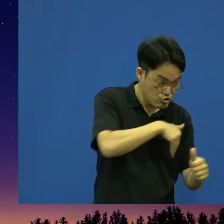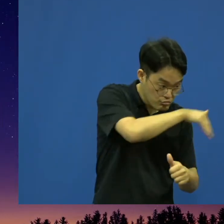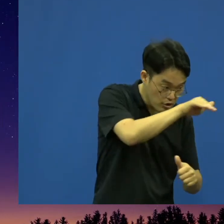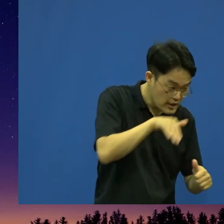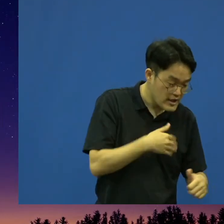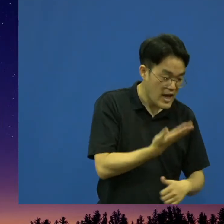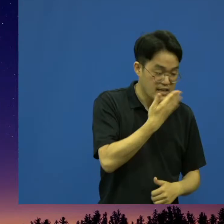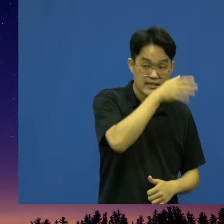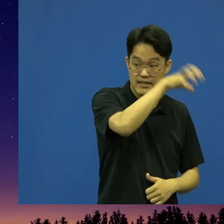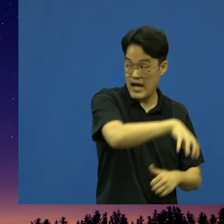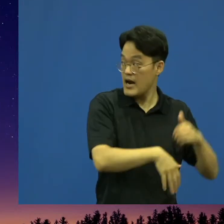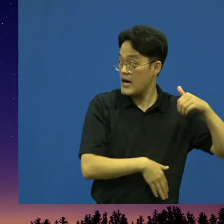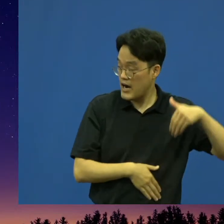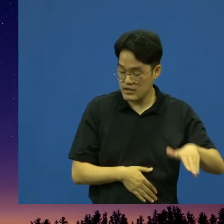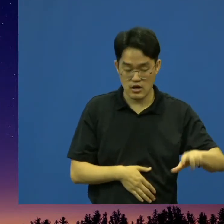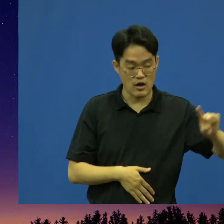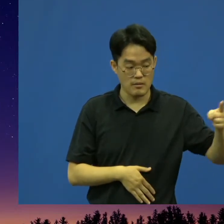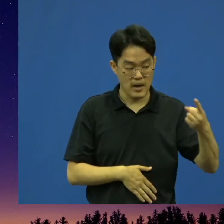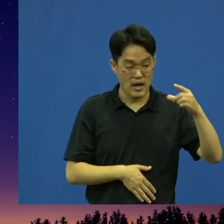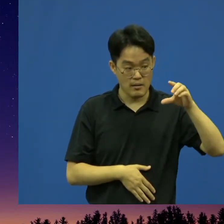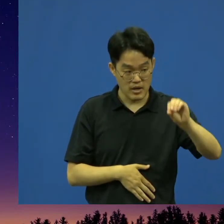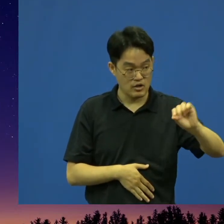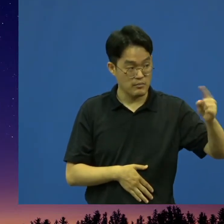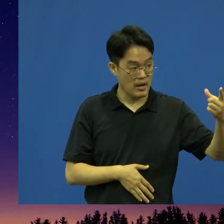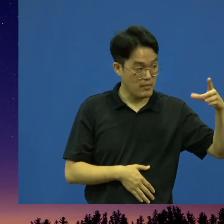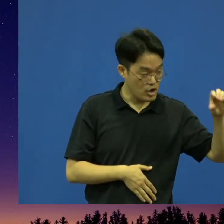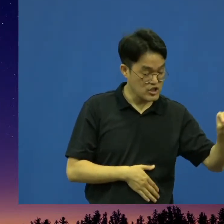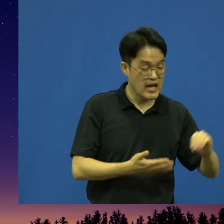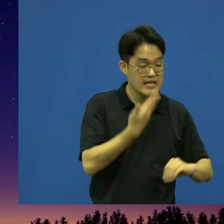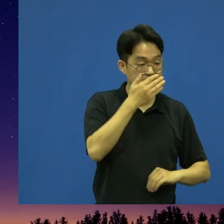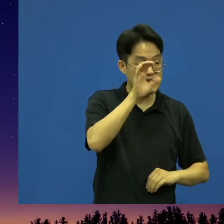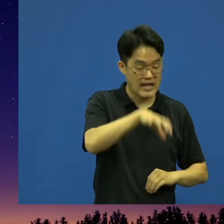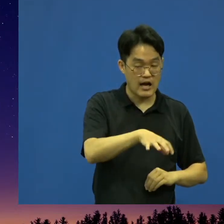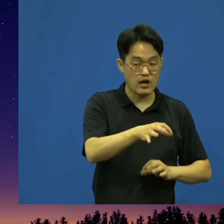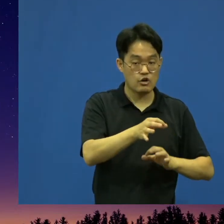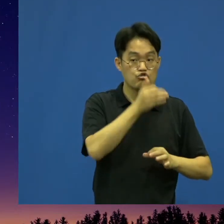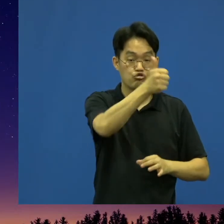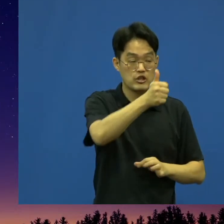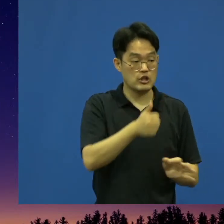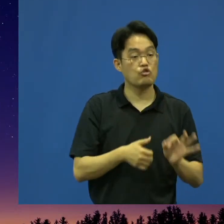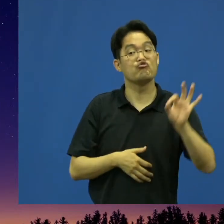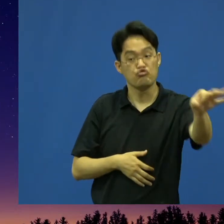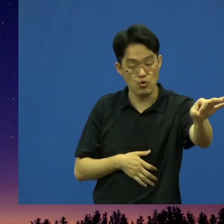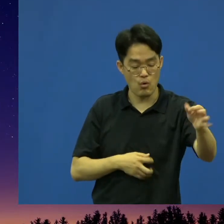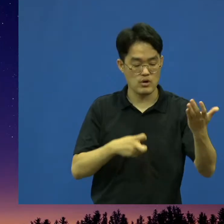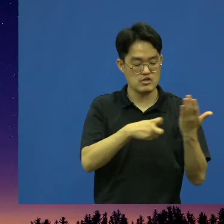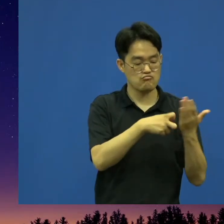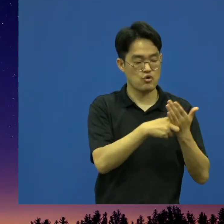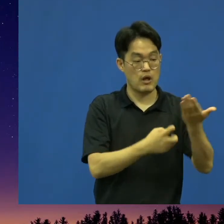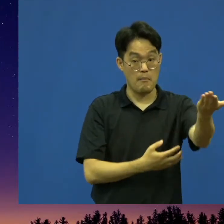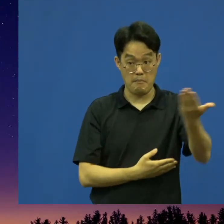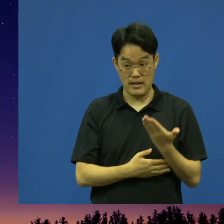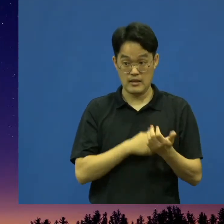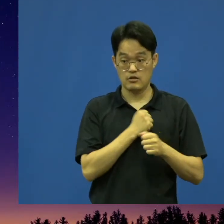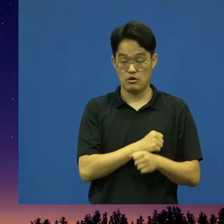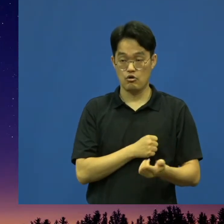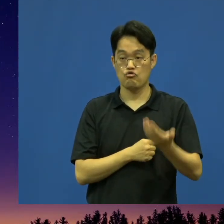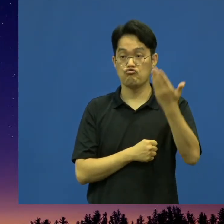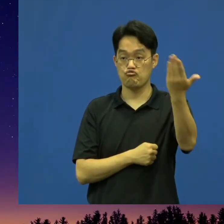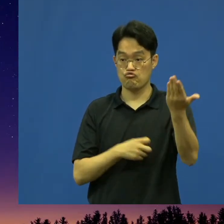가서 100만 원씩 식당 주인들에게 주고 쿠폰을 발행해서 그 쿠폰